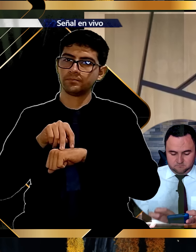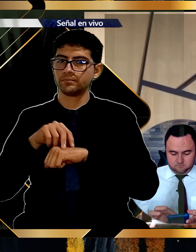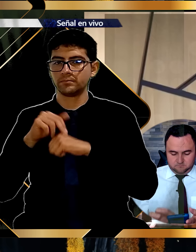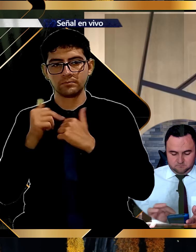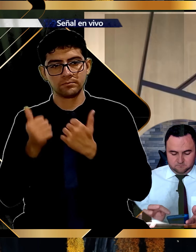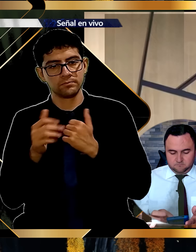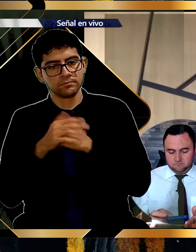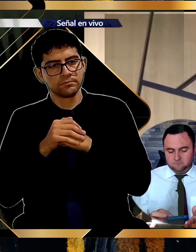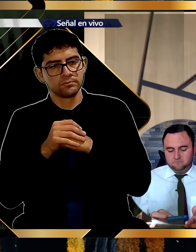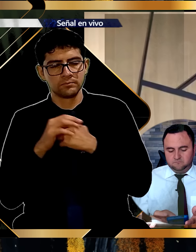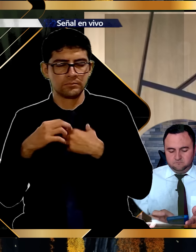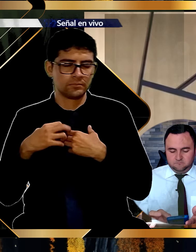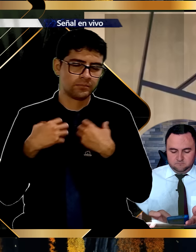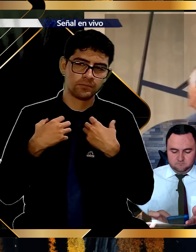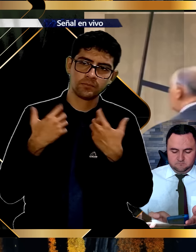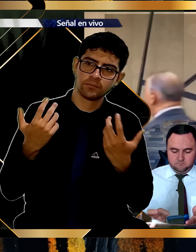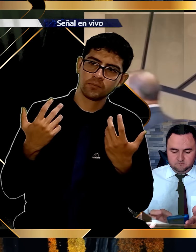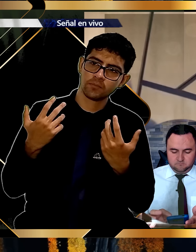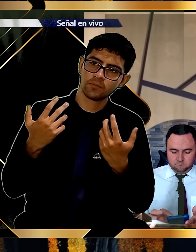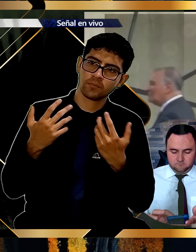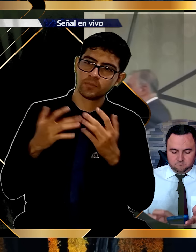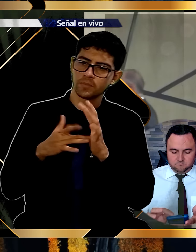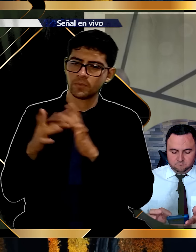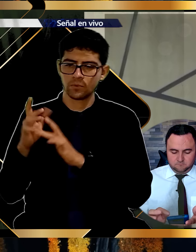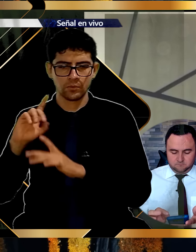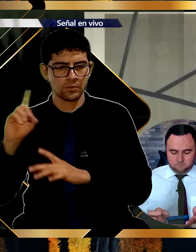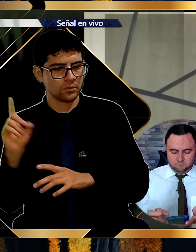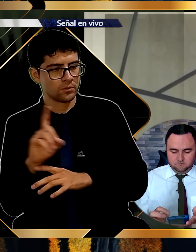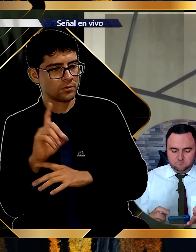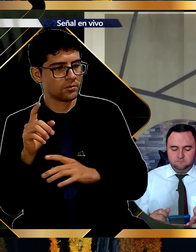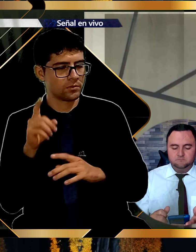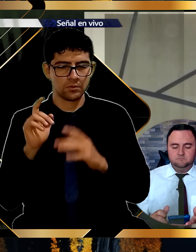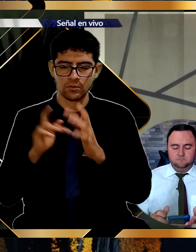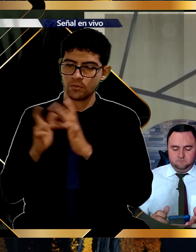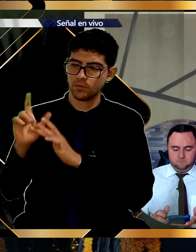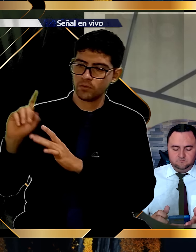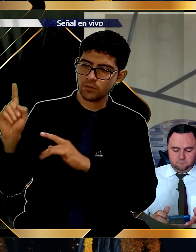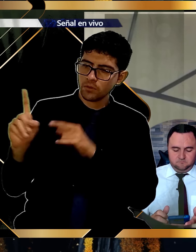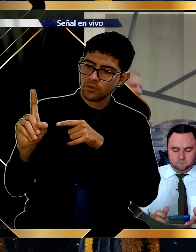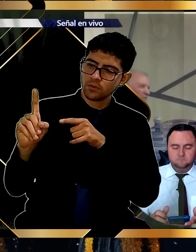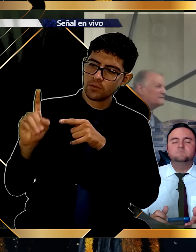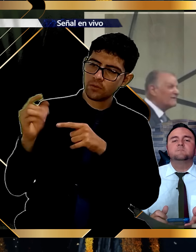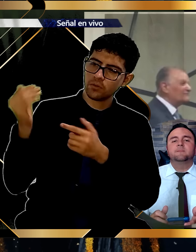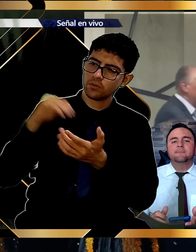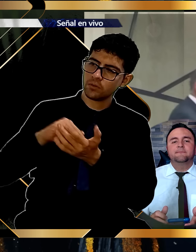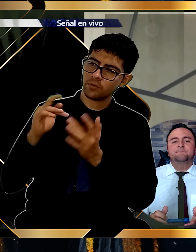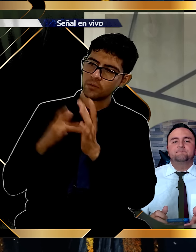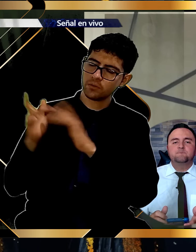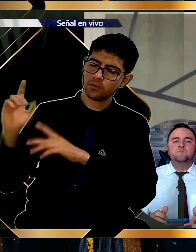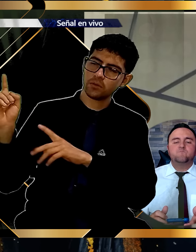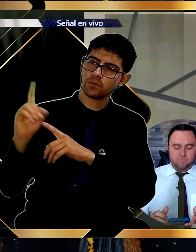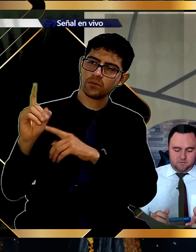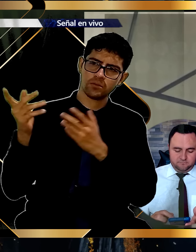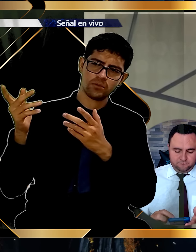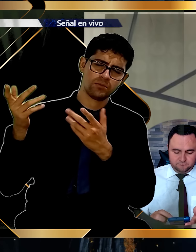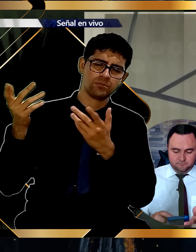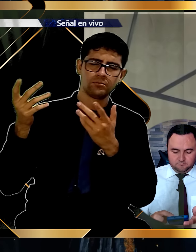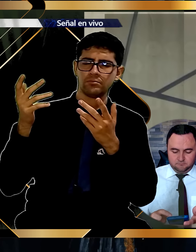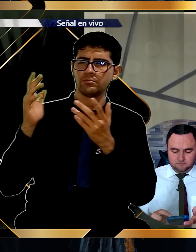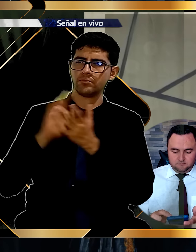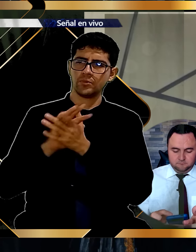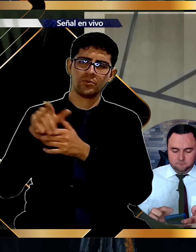Es que están disfrazaditos. Pasa otro Cristo. Otro Cristo. No, es otro, pero disfrazado.